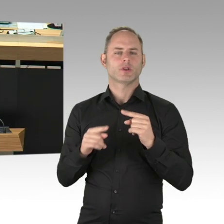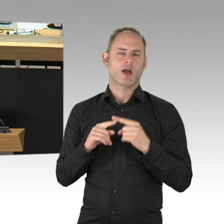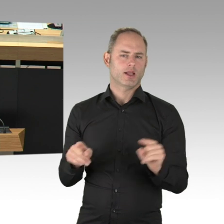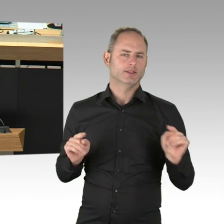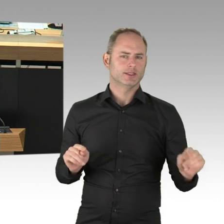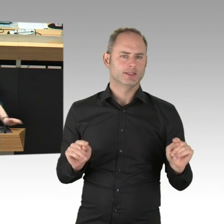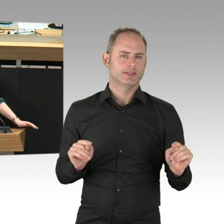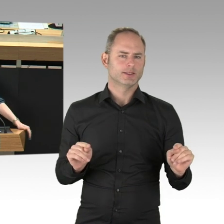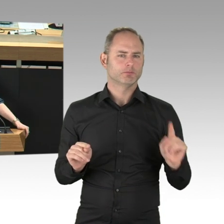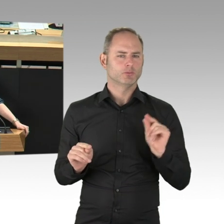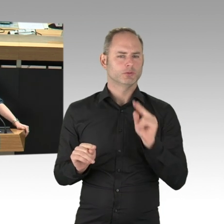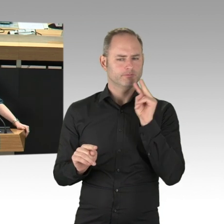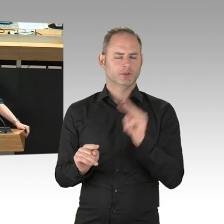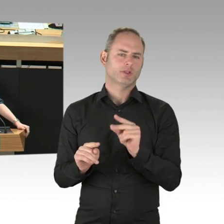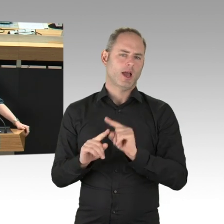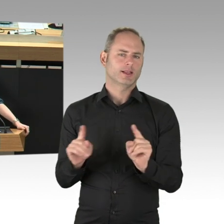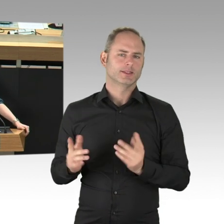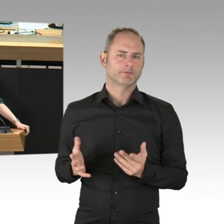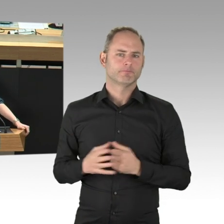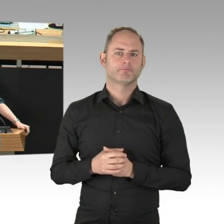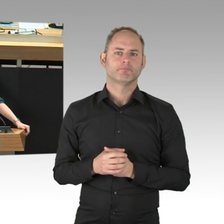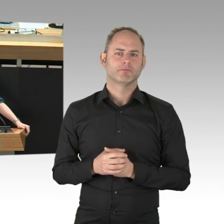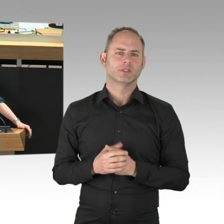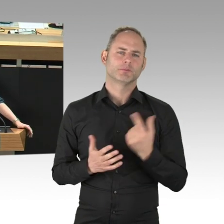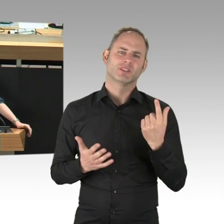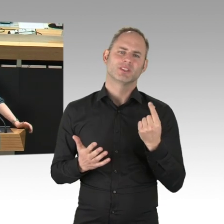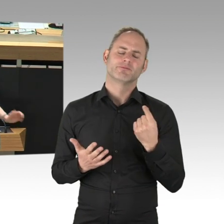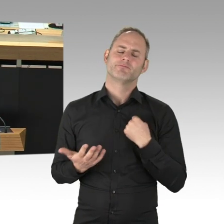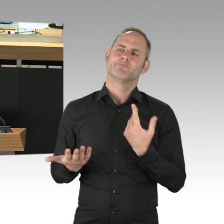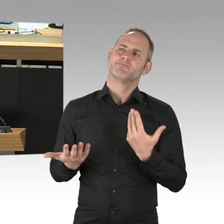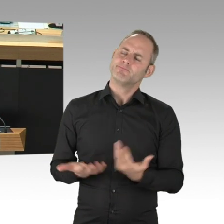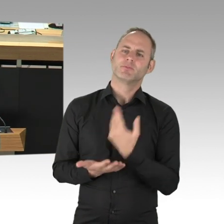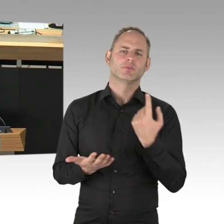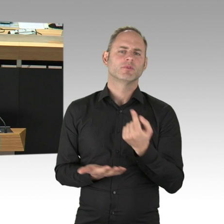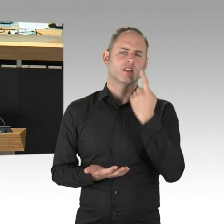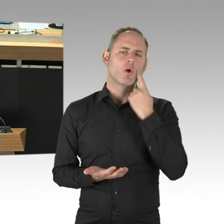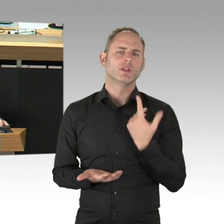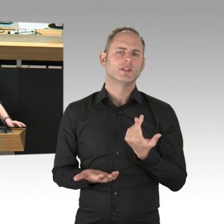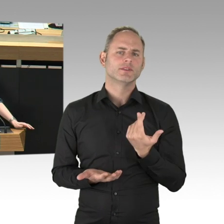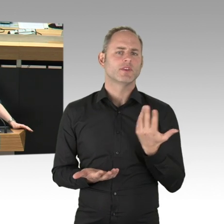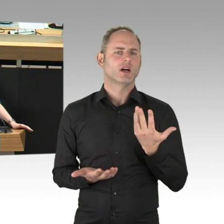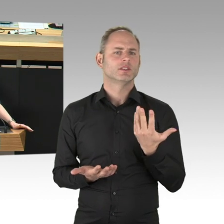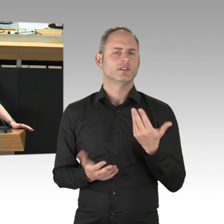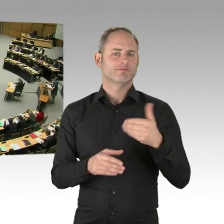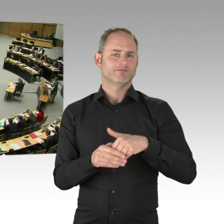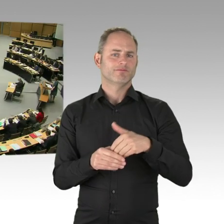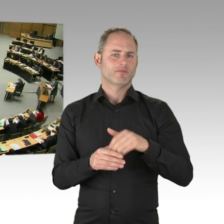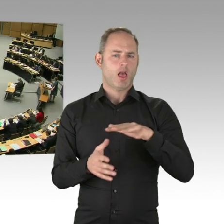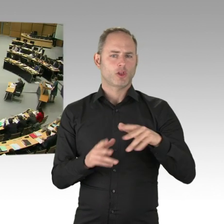der universitären Lehrerausbildung hat der Senat die Notwendigkeit von Pflichtveranstaltungen ja durchaus erkannt und